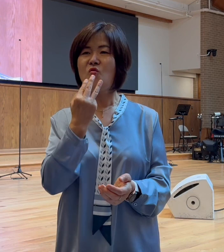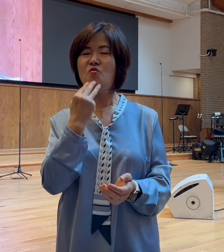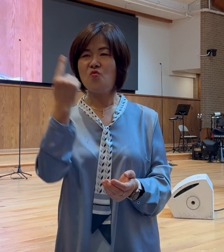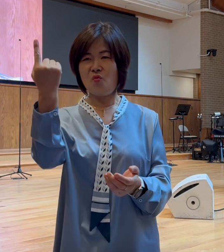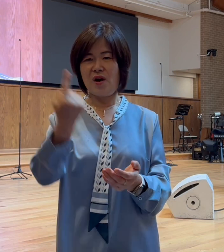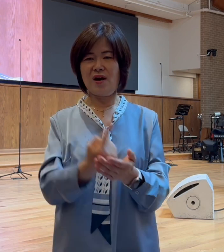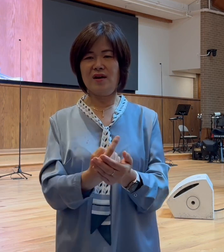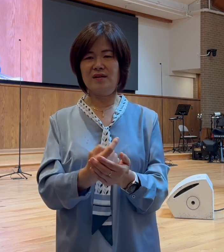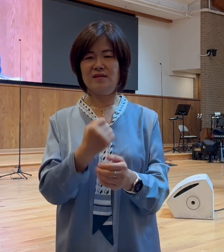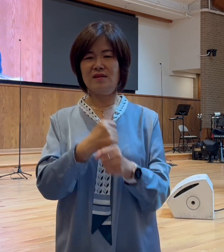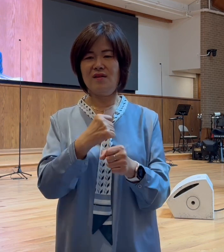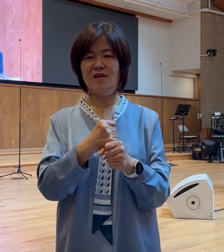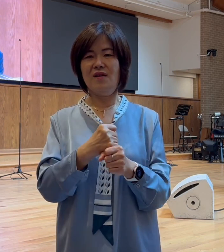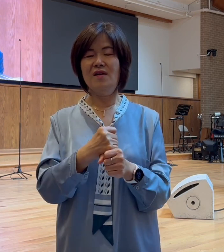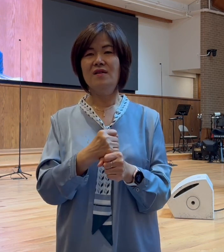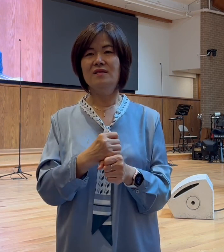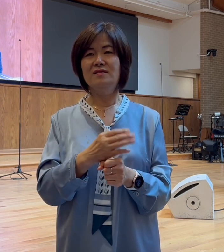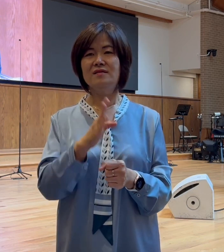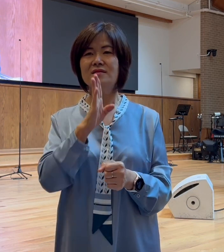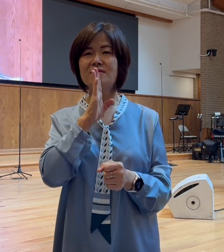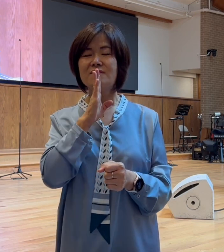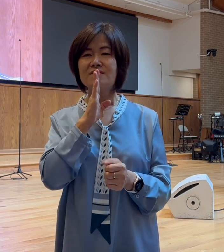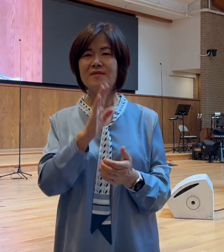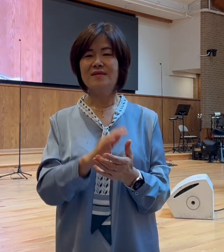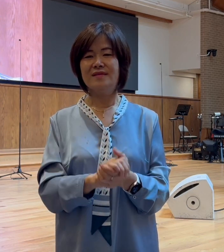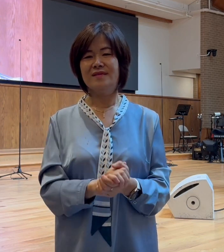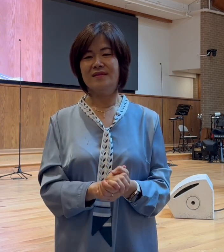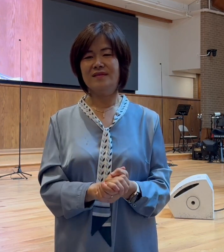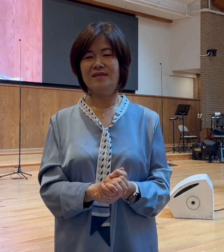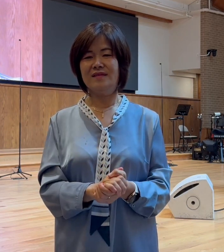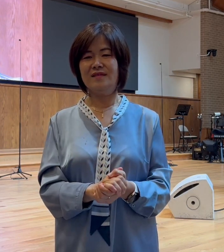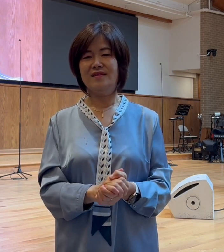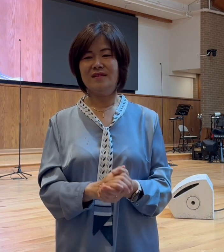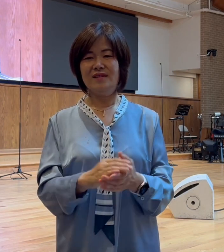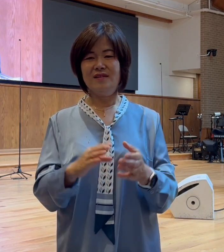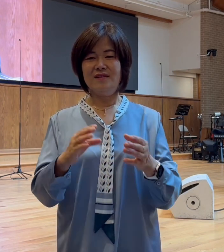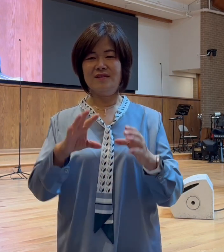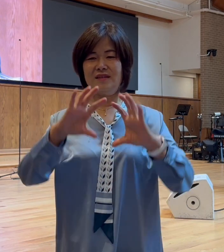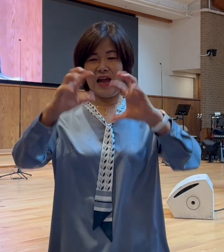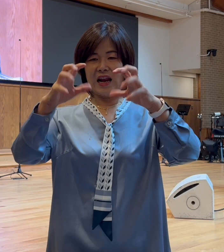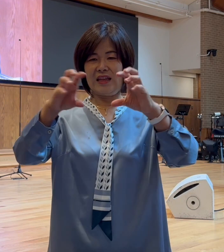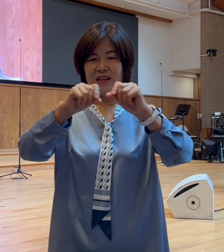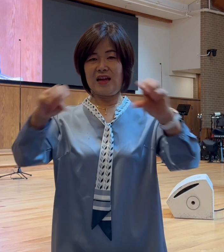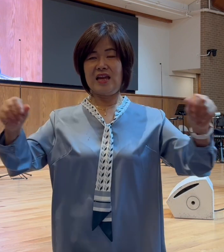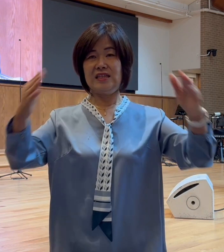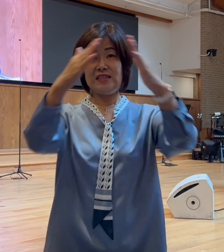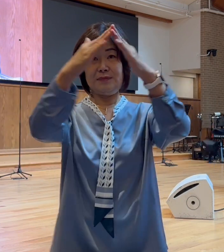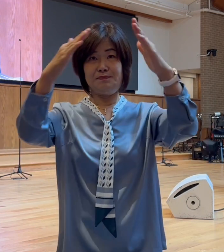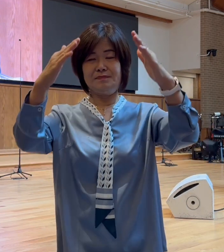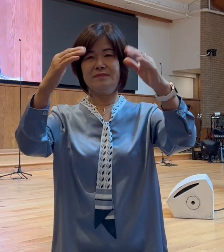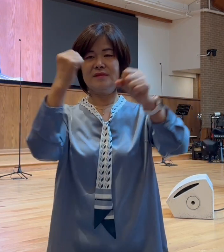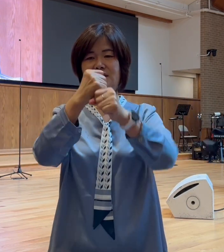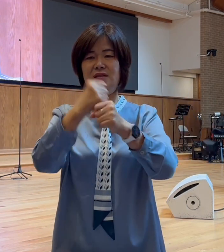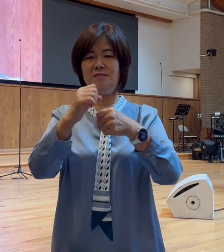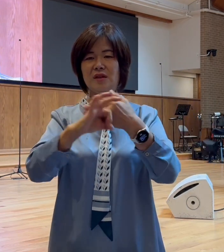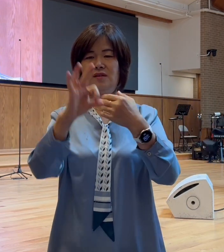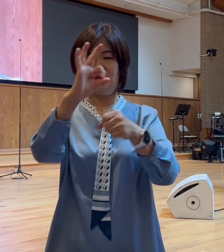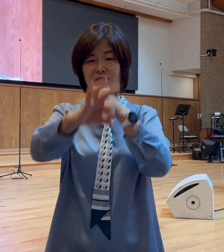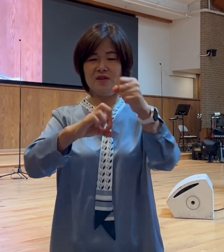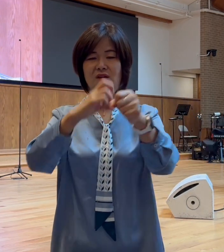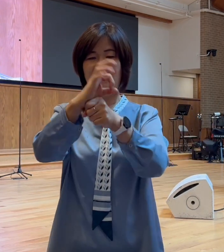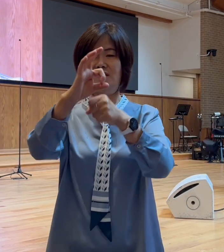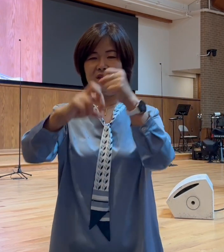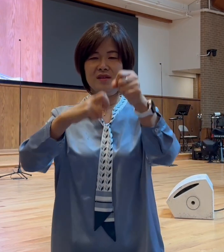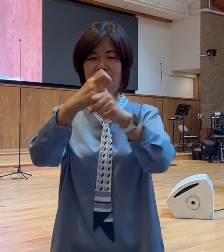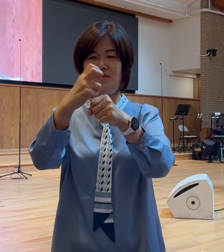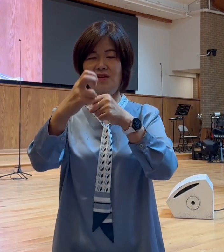충청북도 음성 출신이신데 저도 거기서 났고, 정부 땅에 집을 지으면 10년 20년